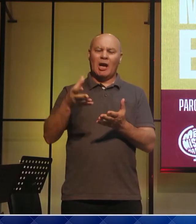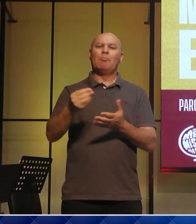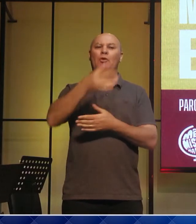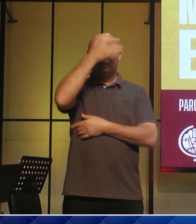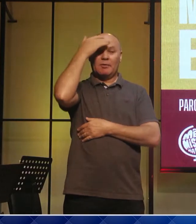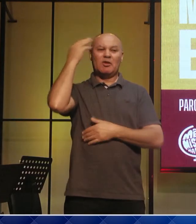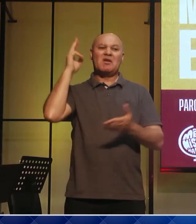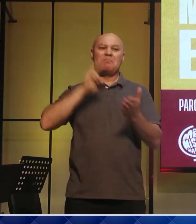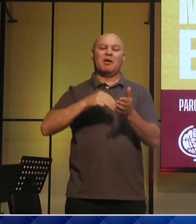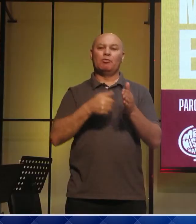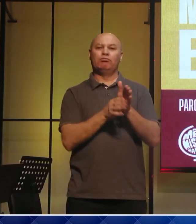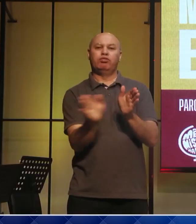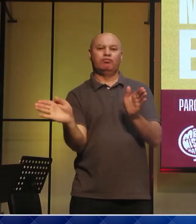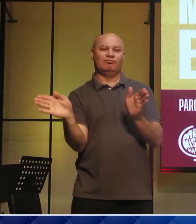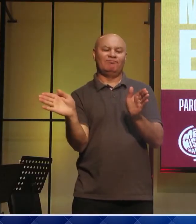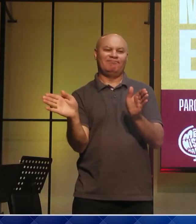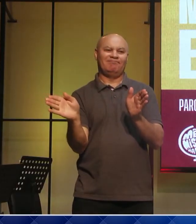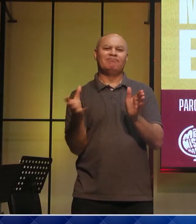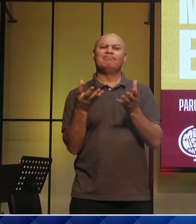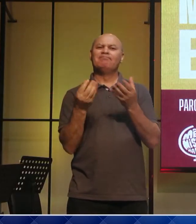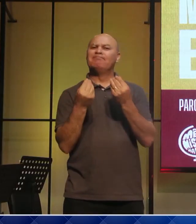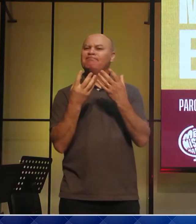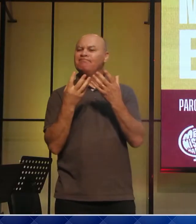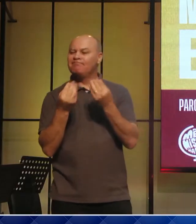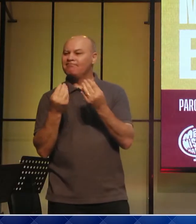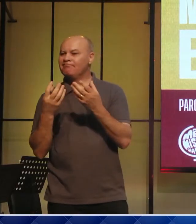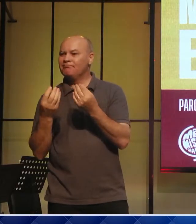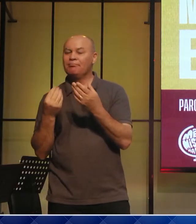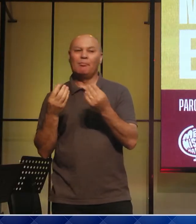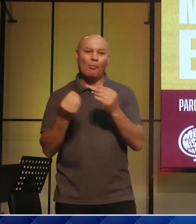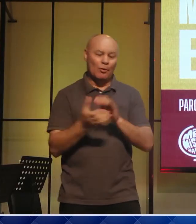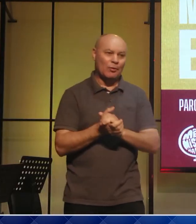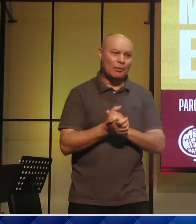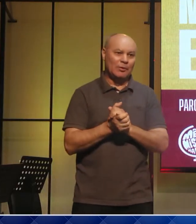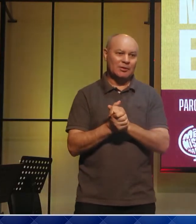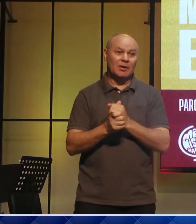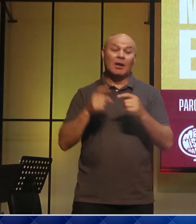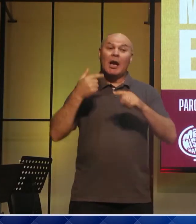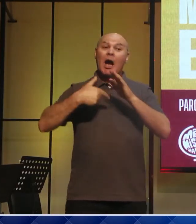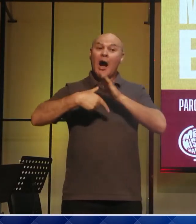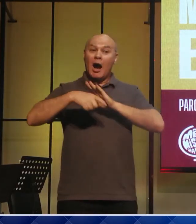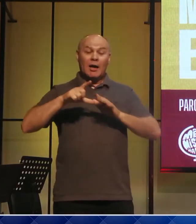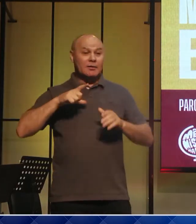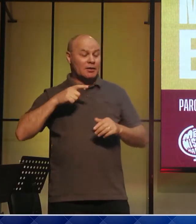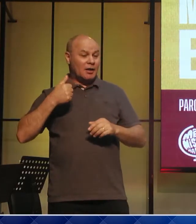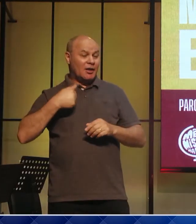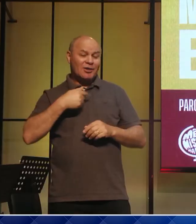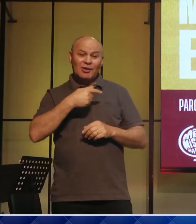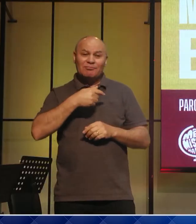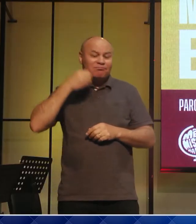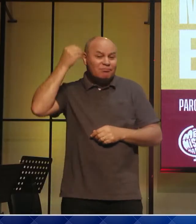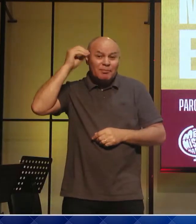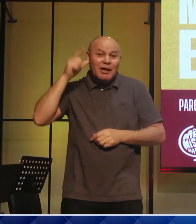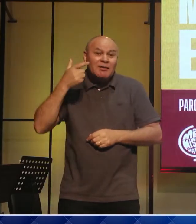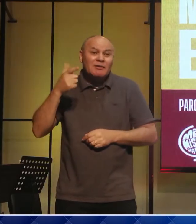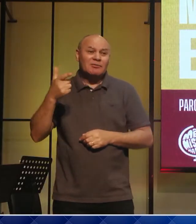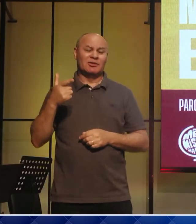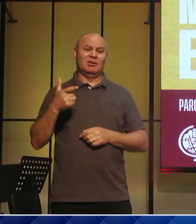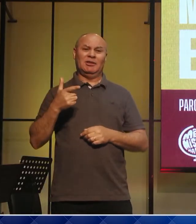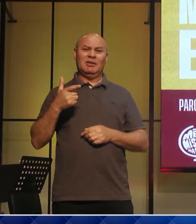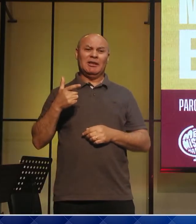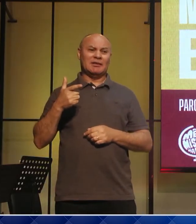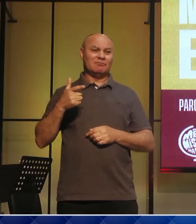E se eu pudesse ter a mesma cabeça de hoje, eu começaria meu ministério e faria tanta coisa diferente. E o meu dom é